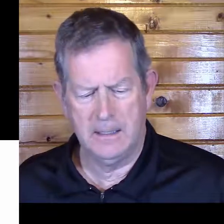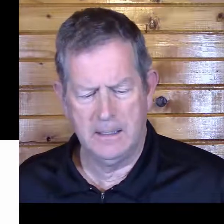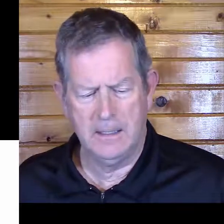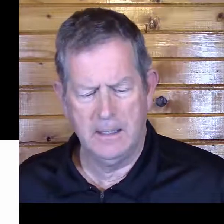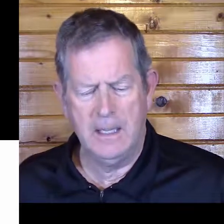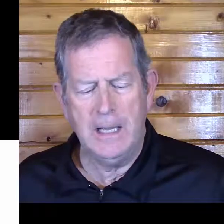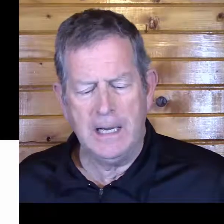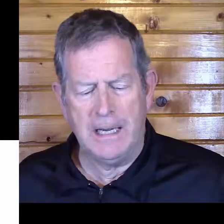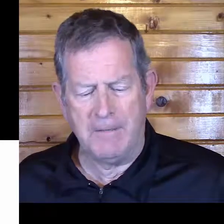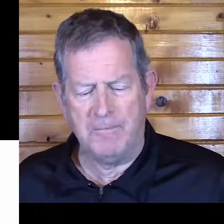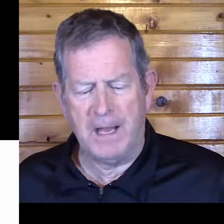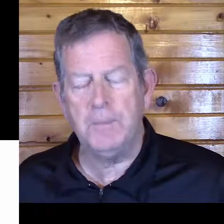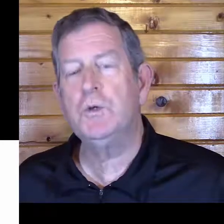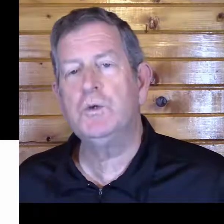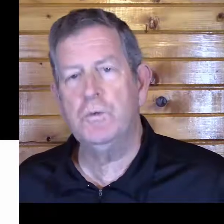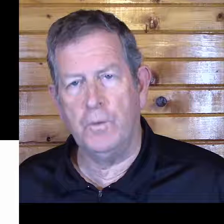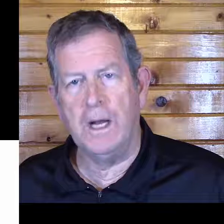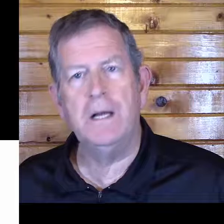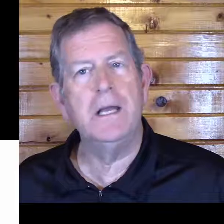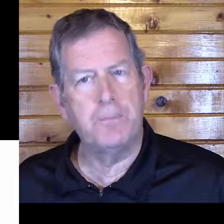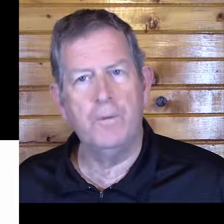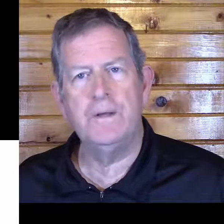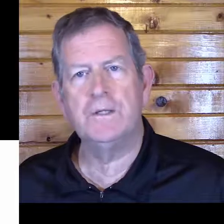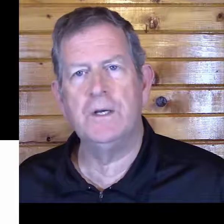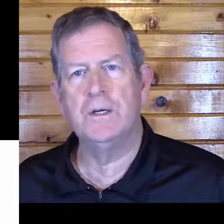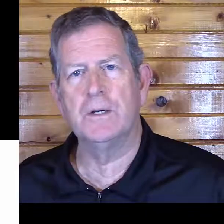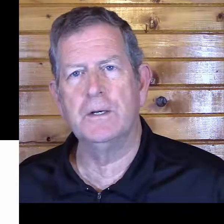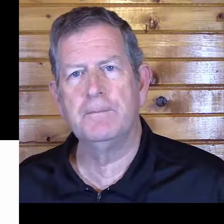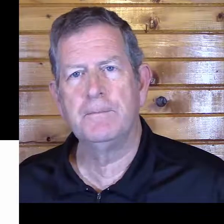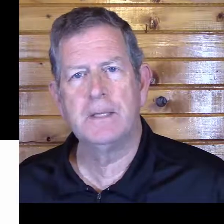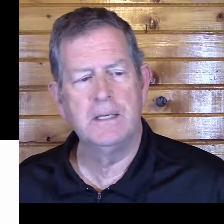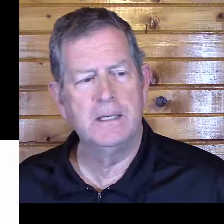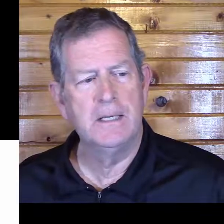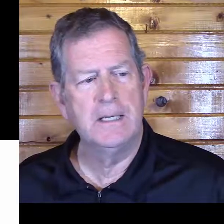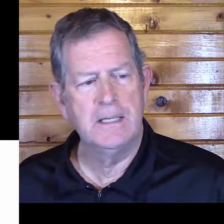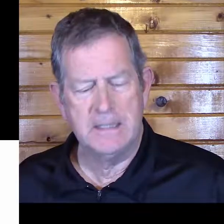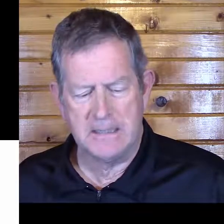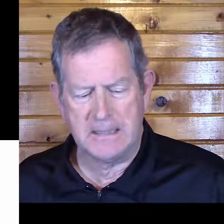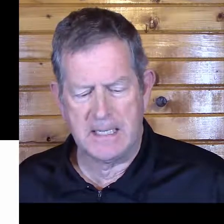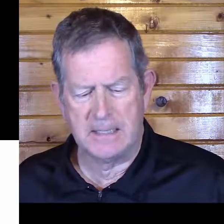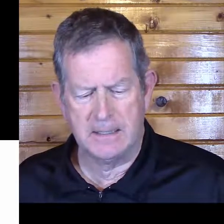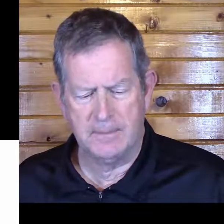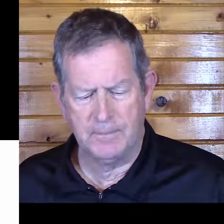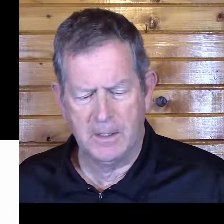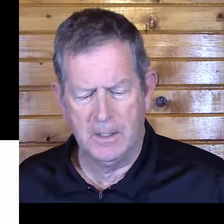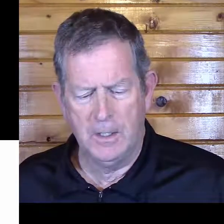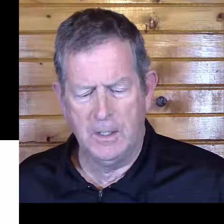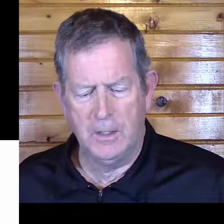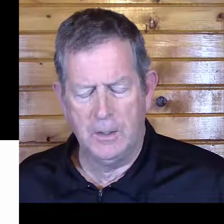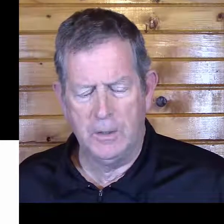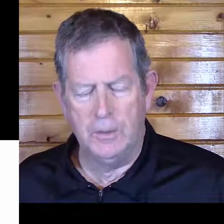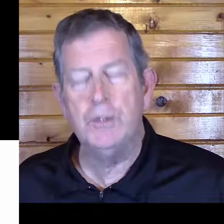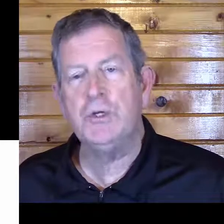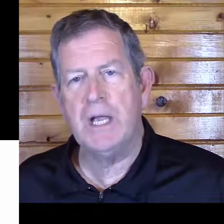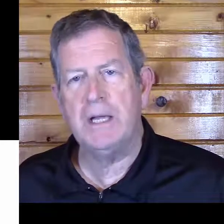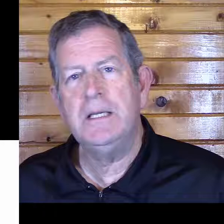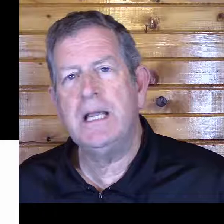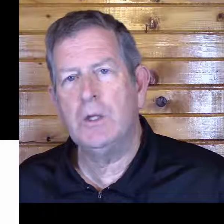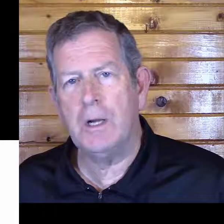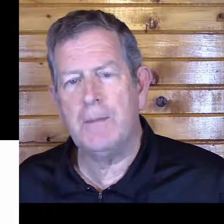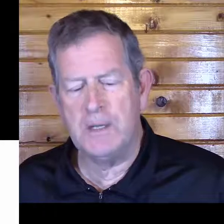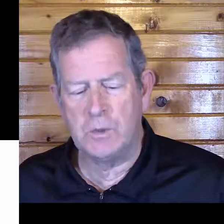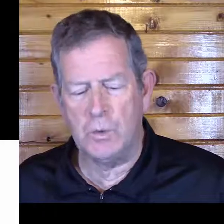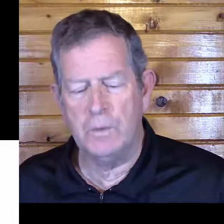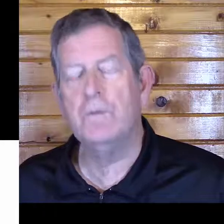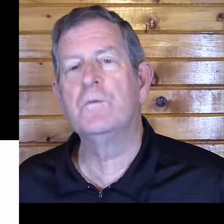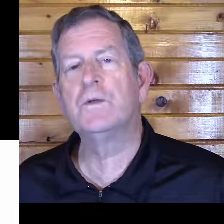4. La femme que tu vois est professeure. 5. Le chien qui